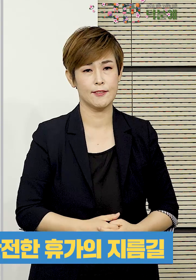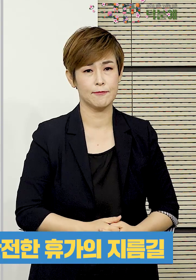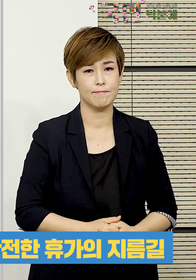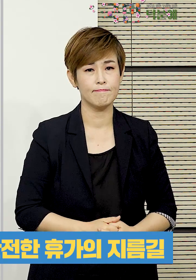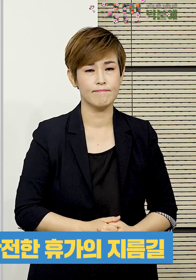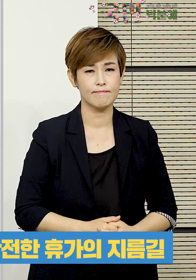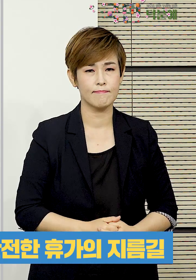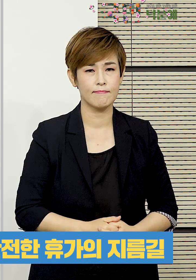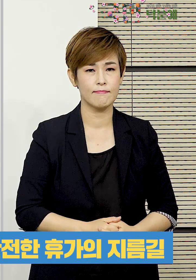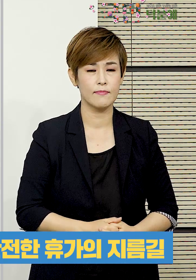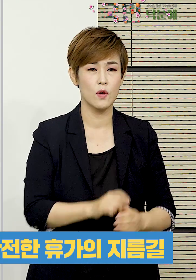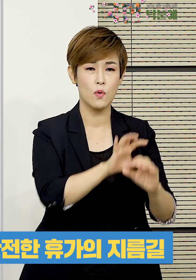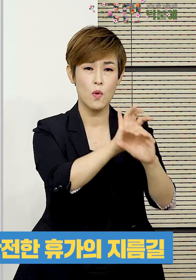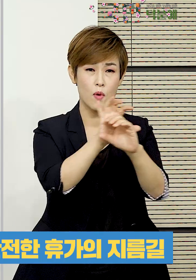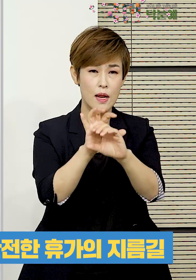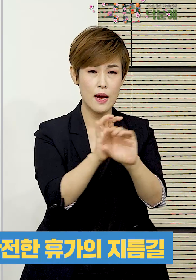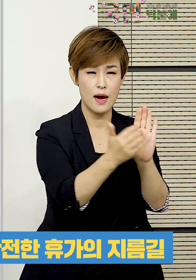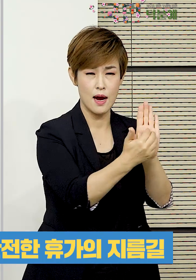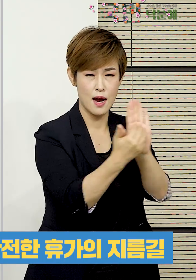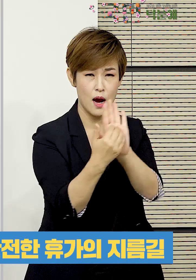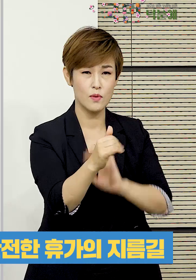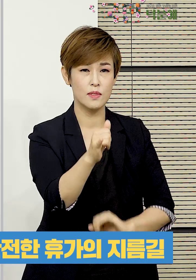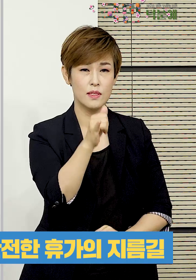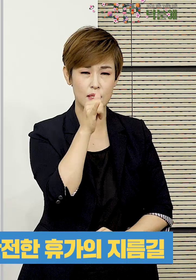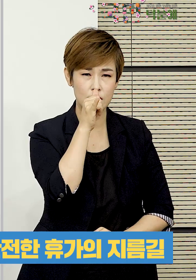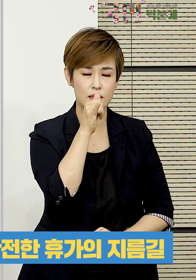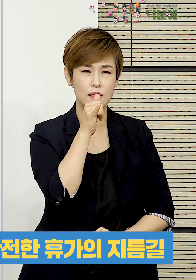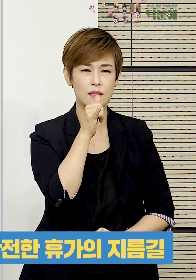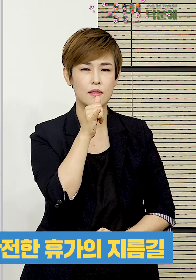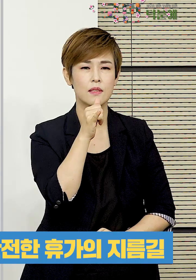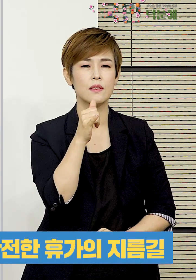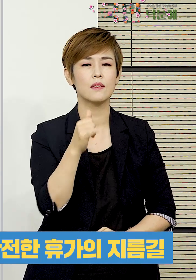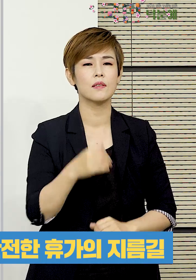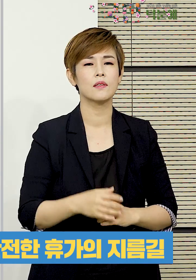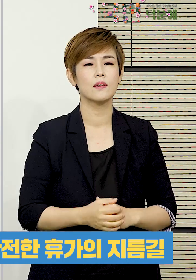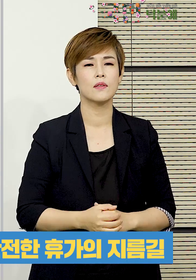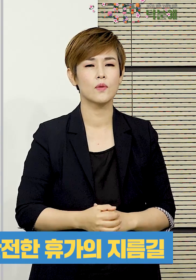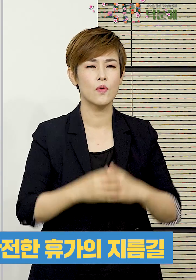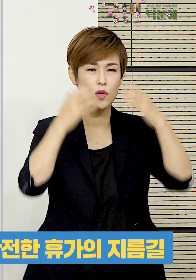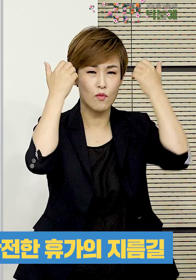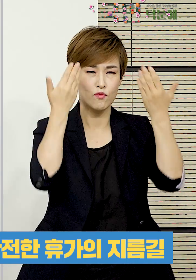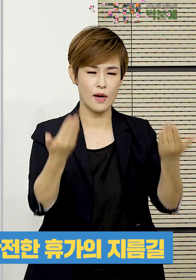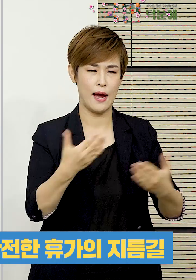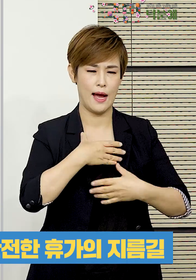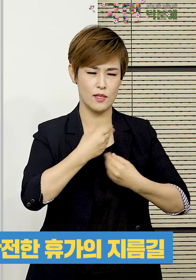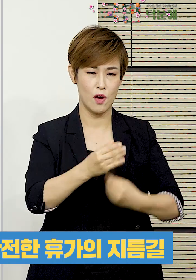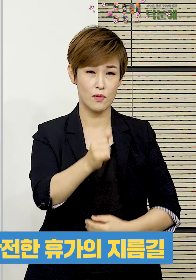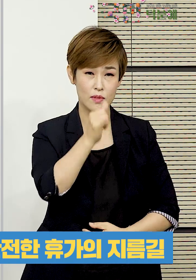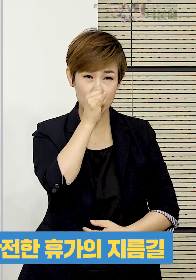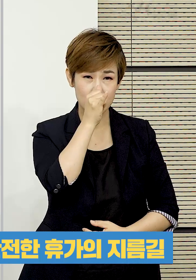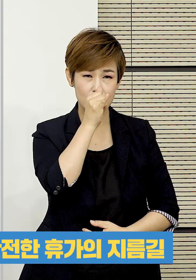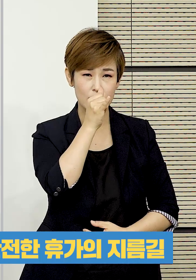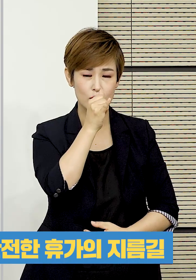금지해 주시는 것이 코로나19로부터 안전한 휴가를 보내는 가장